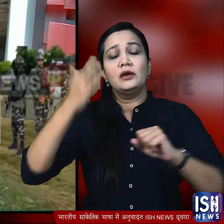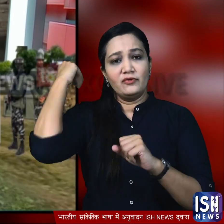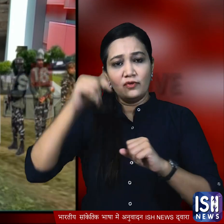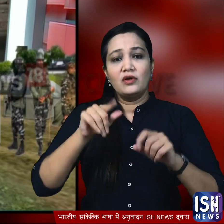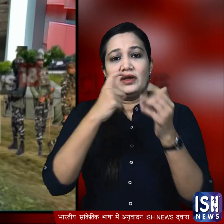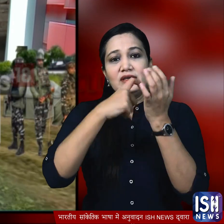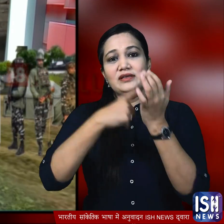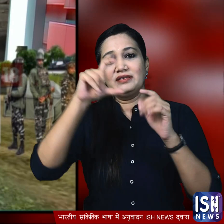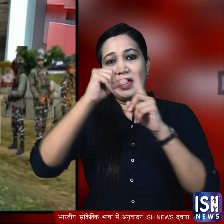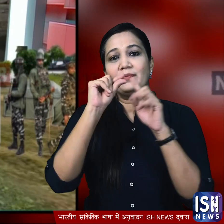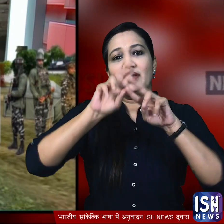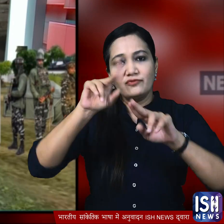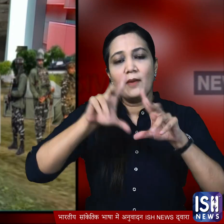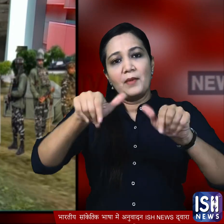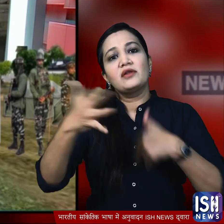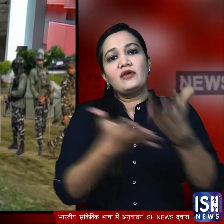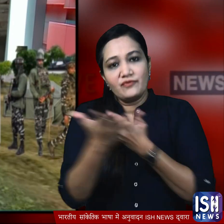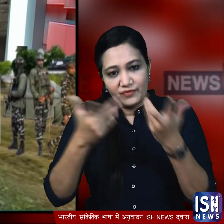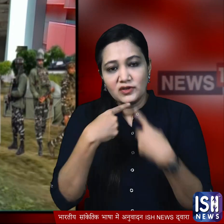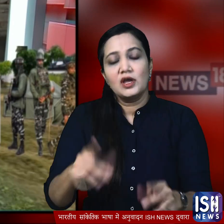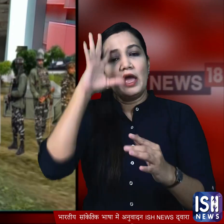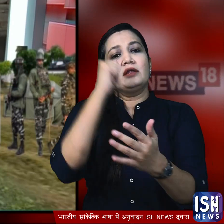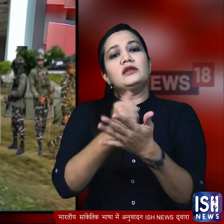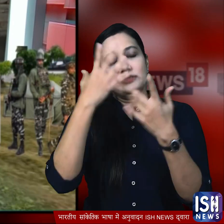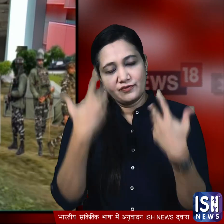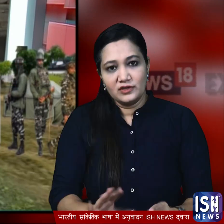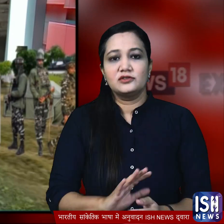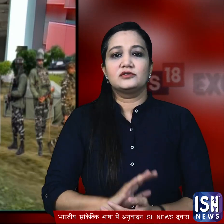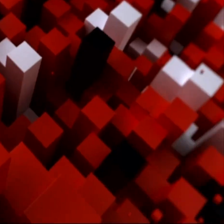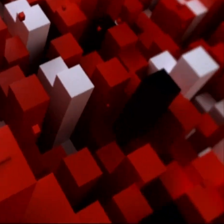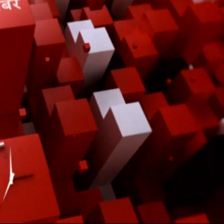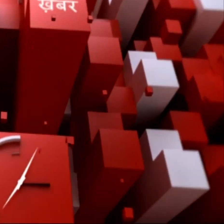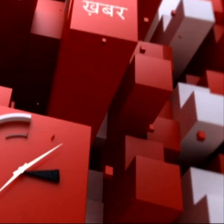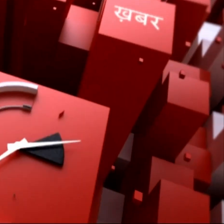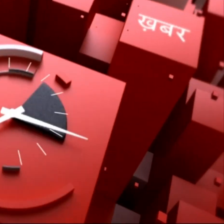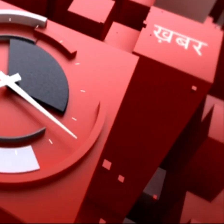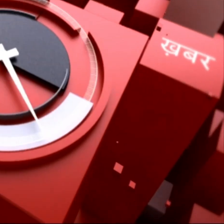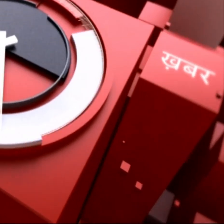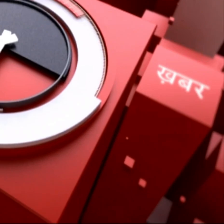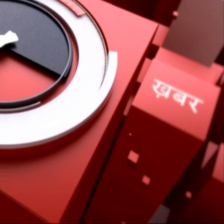ने सीआरपीएफ अधिकारियों के साथ बैठक की थी, जिसमें ये अहम फैसले लिए गए।